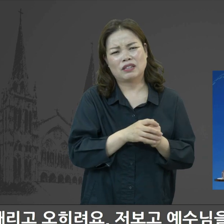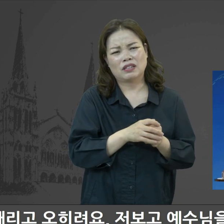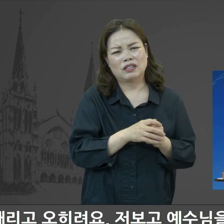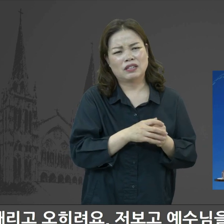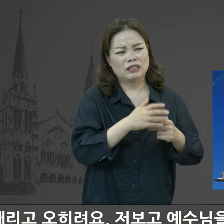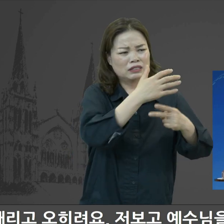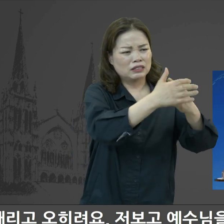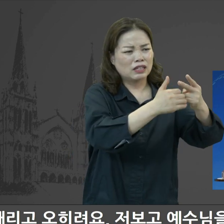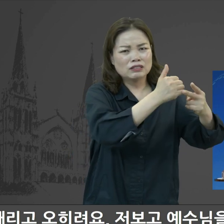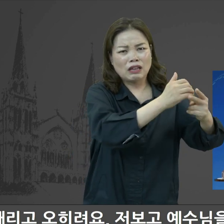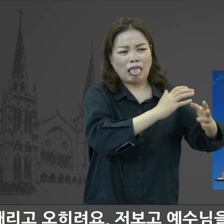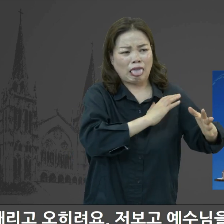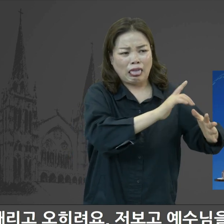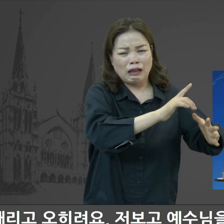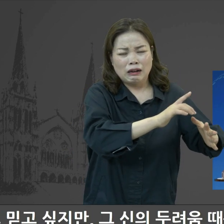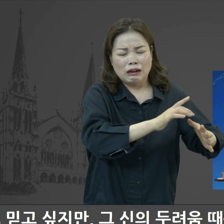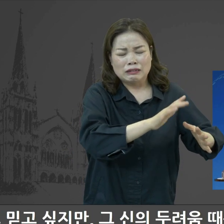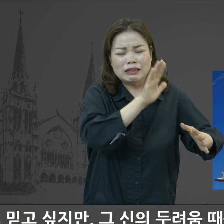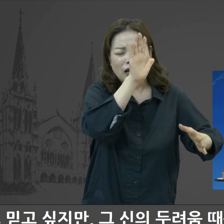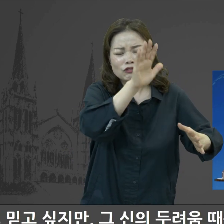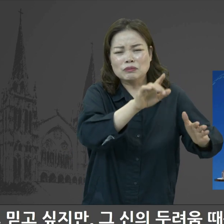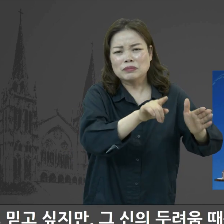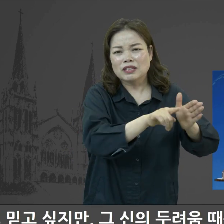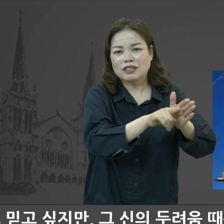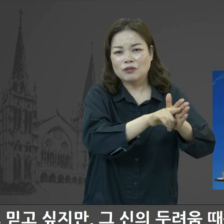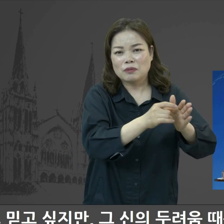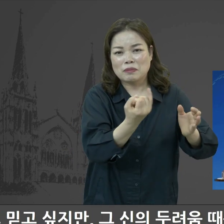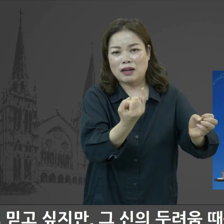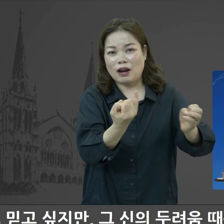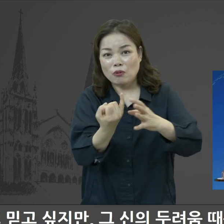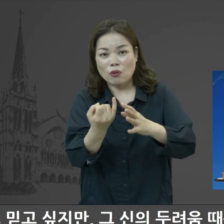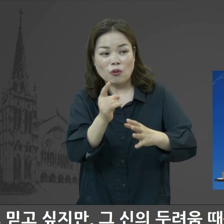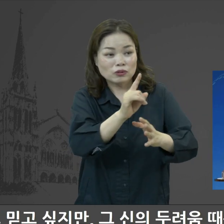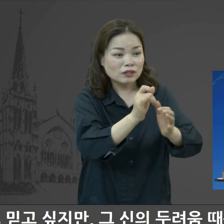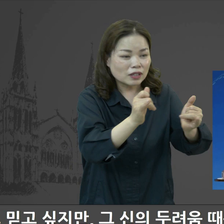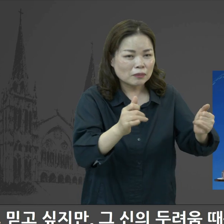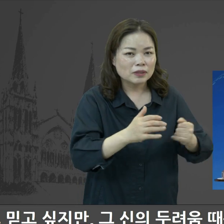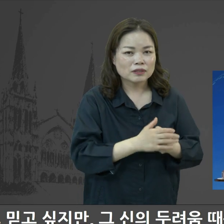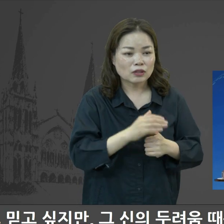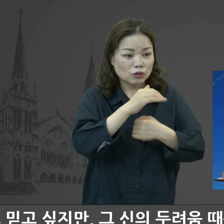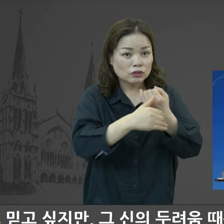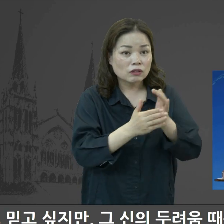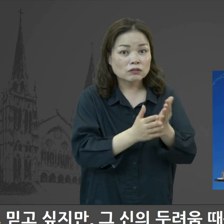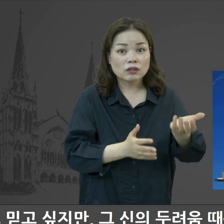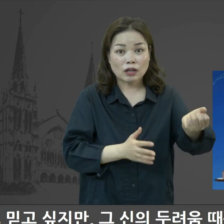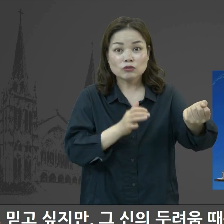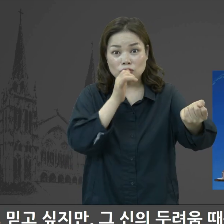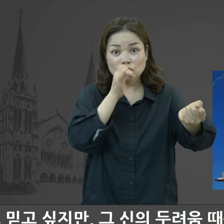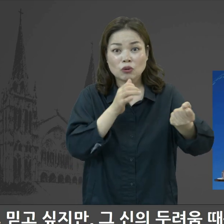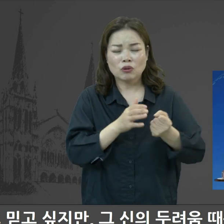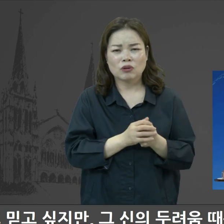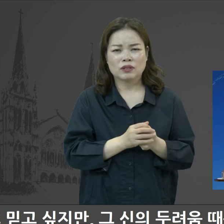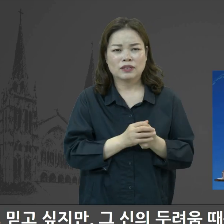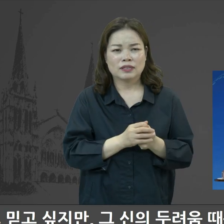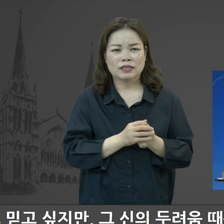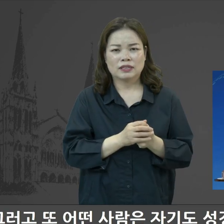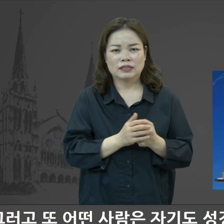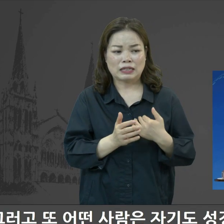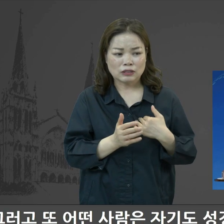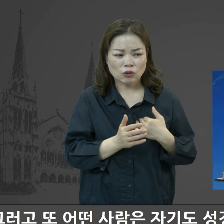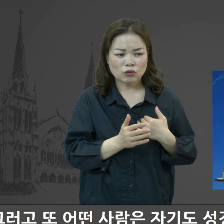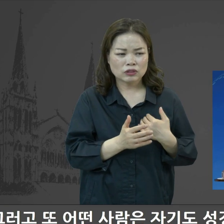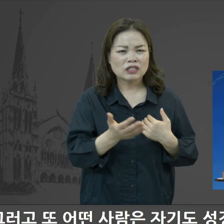신의 두려움 때문에 자기는 좀 나중에 믿겠다고 그러고, 또 어떤 사람은 자기도 성경책 갖고 있다고 그러면서